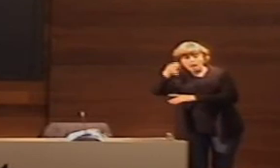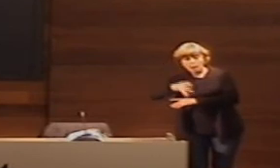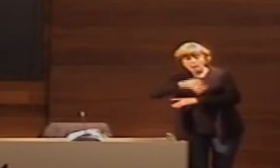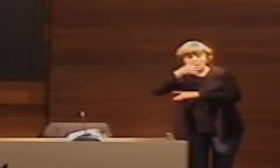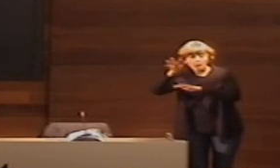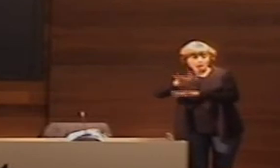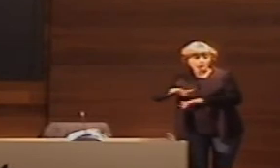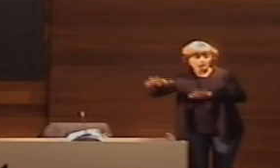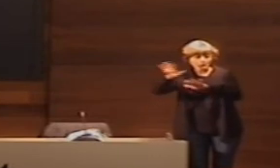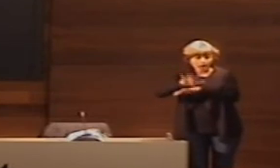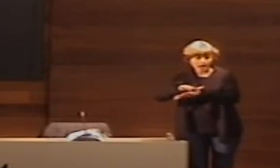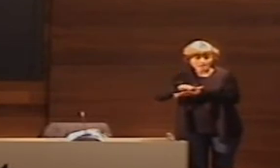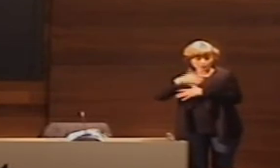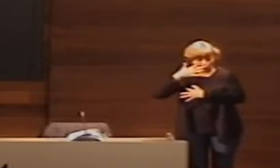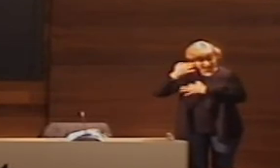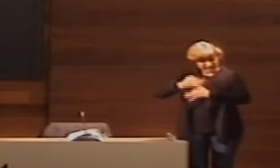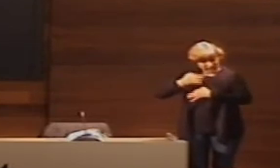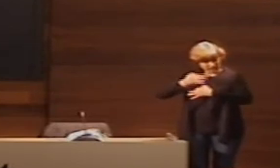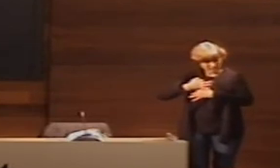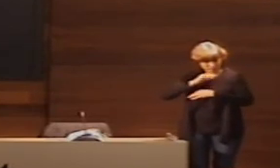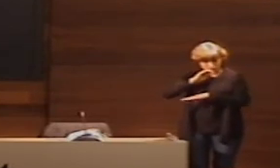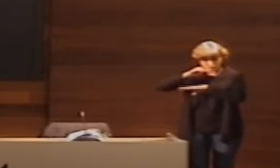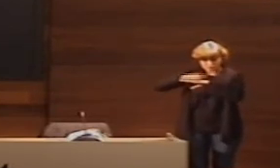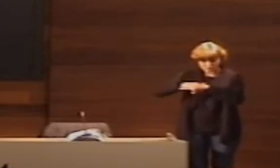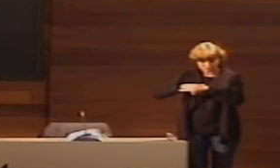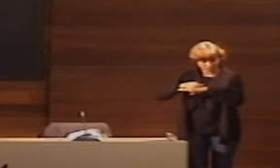dirección. Le veo muy mal.